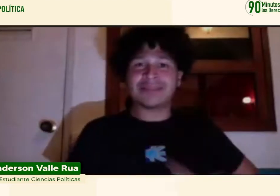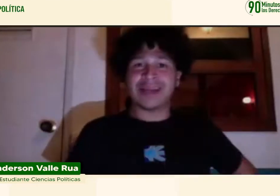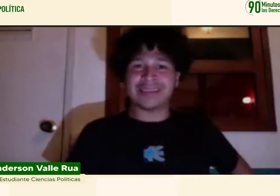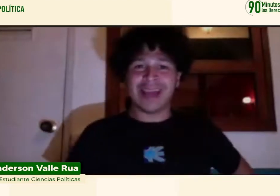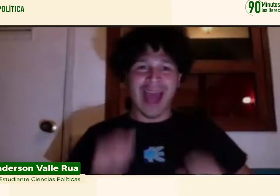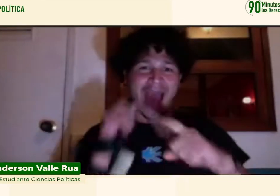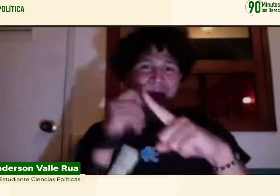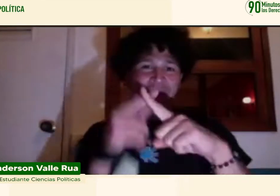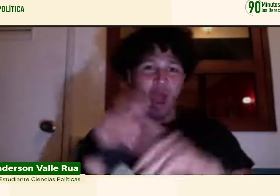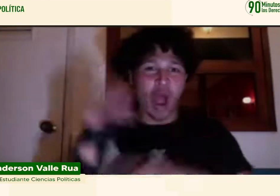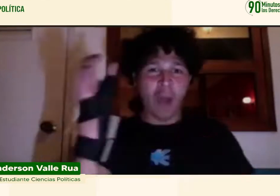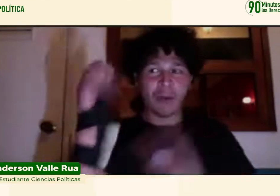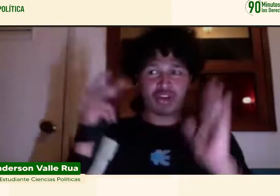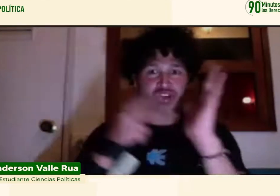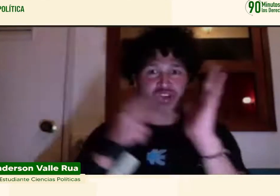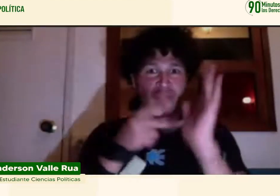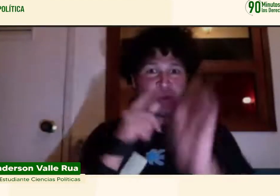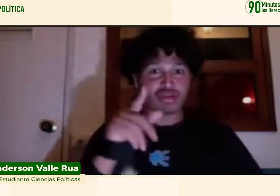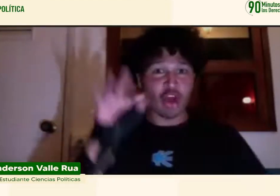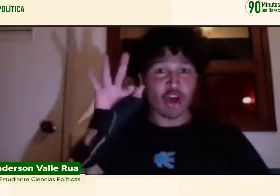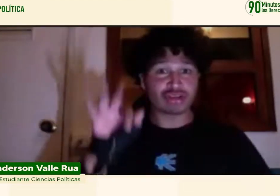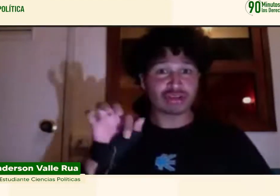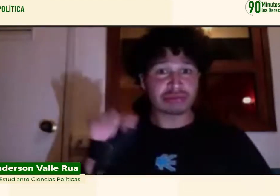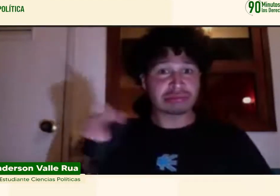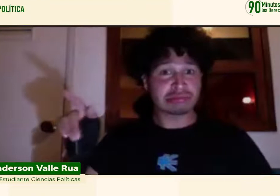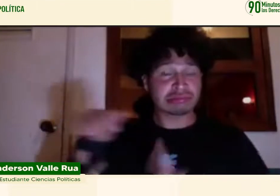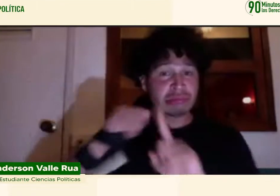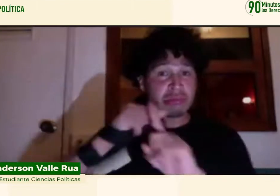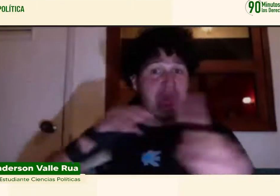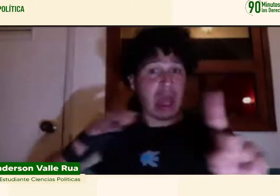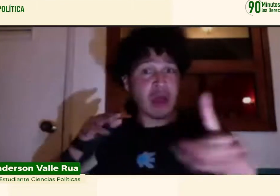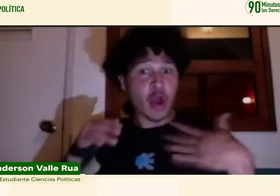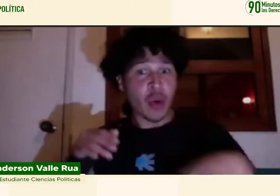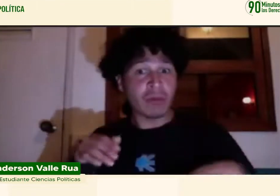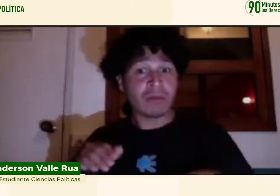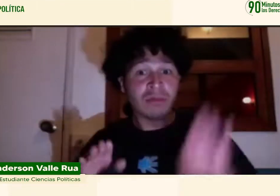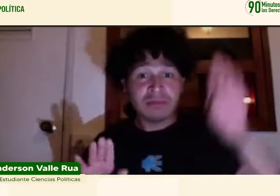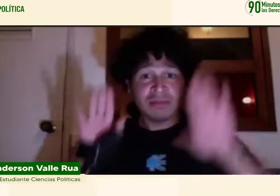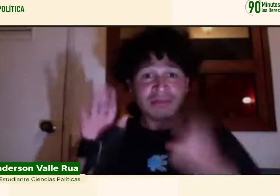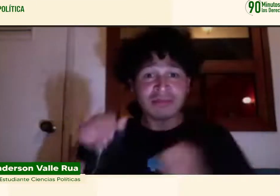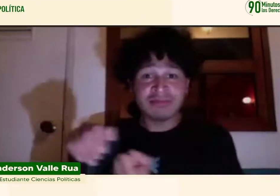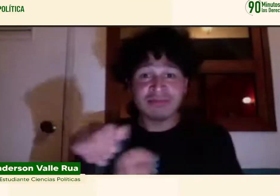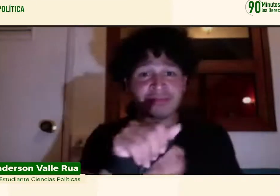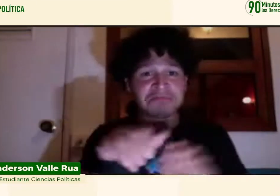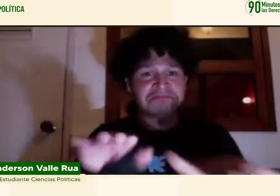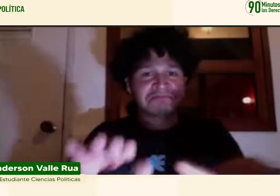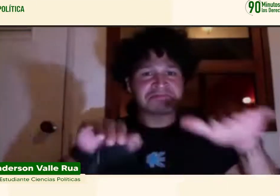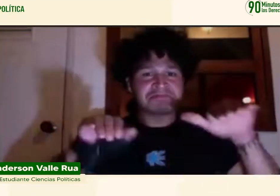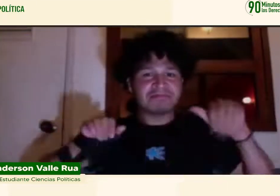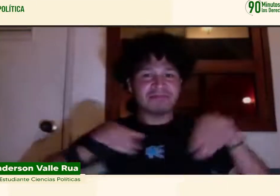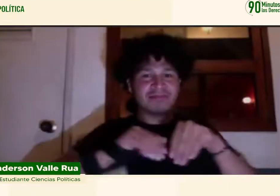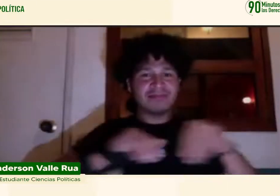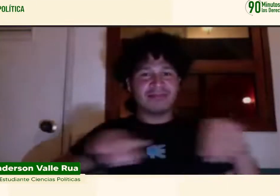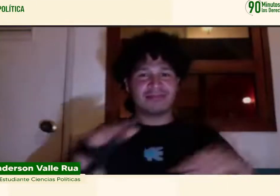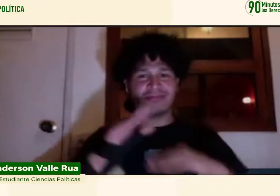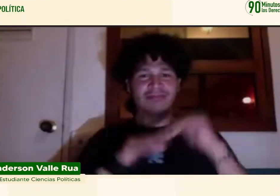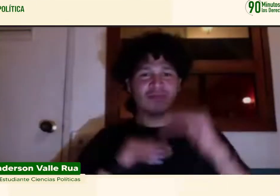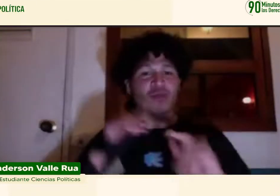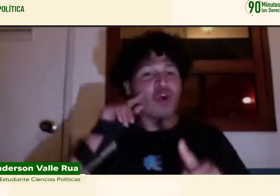percepciones que se tienen con relación a estos a estas tendencias políticas pues finalmente vivimos